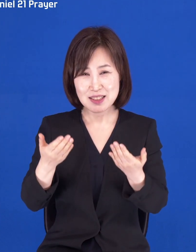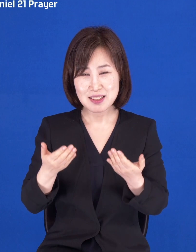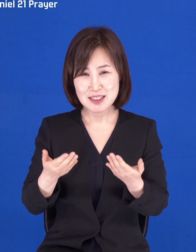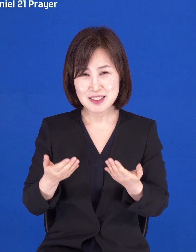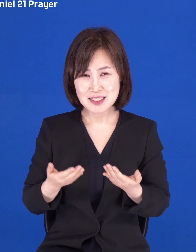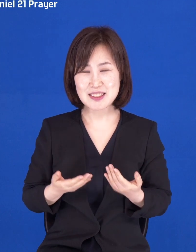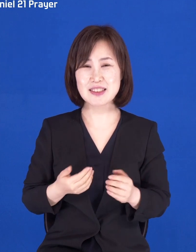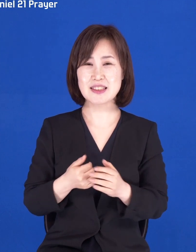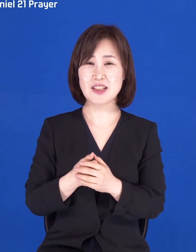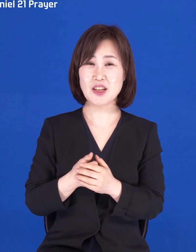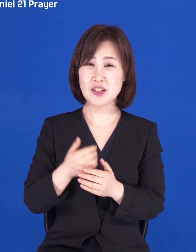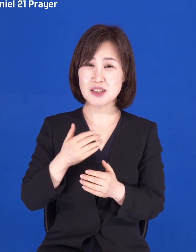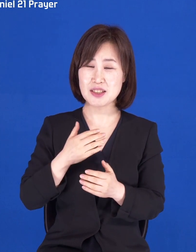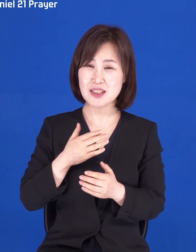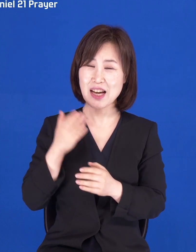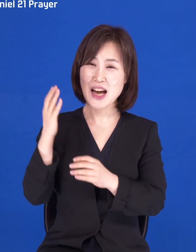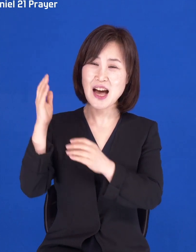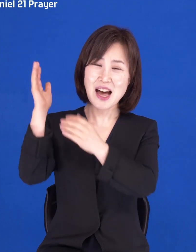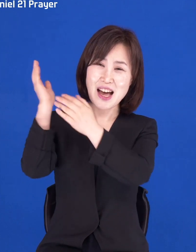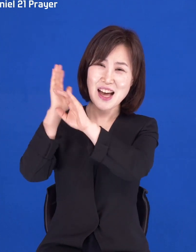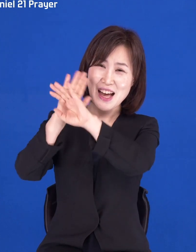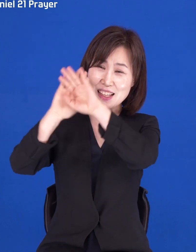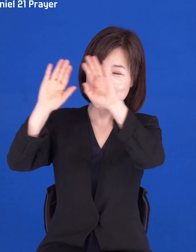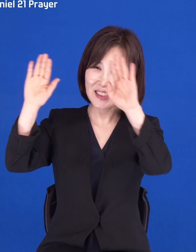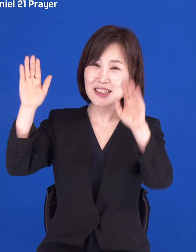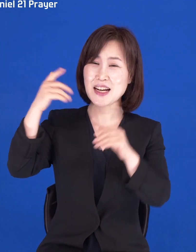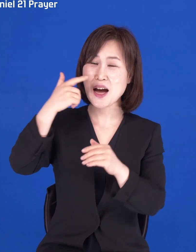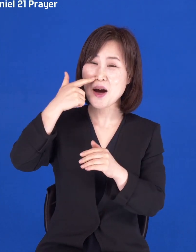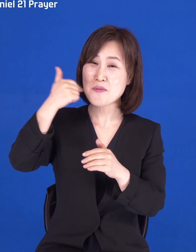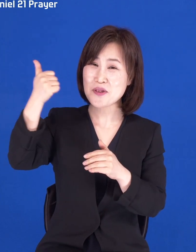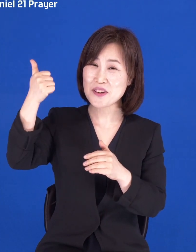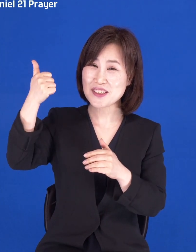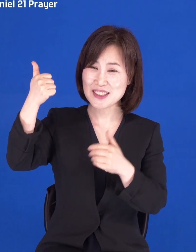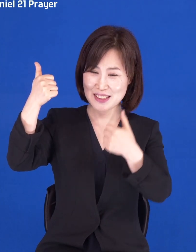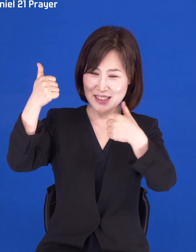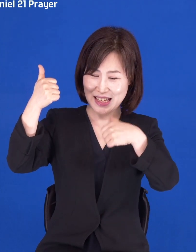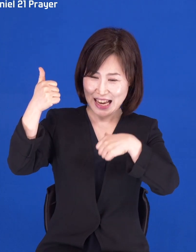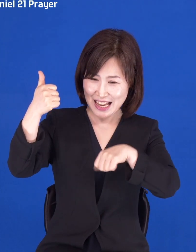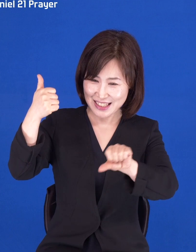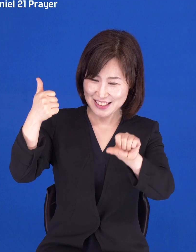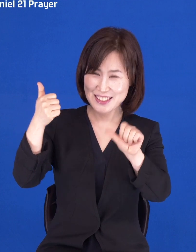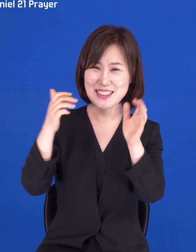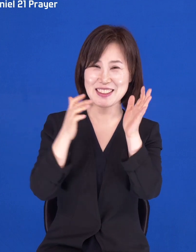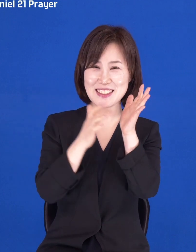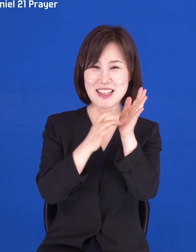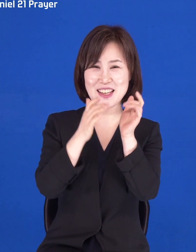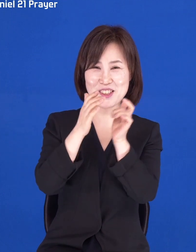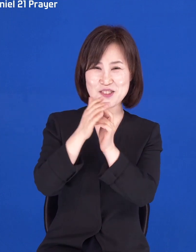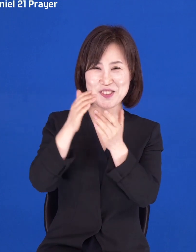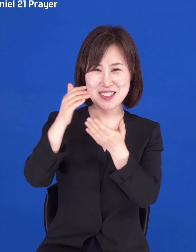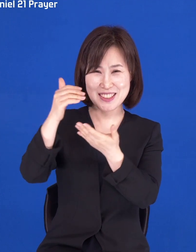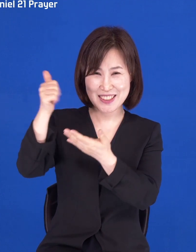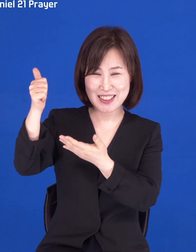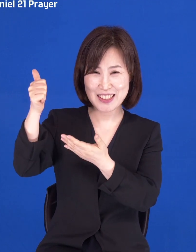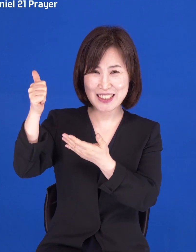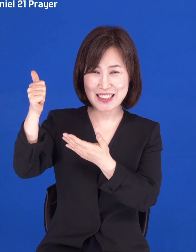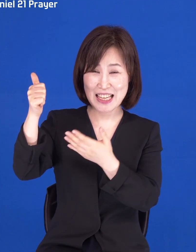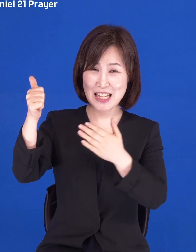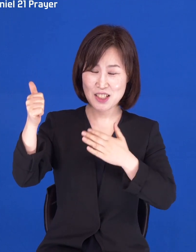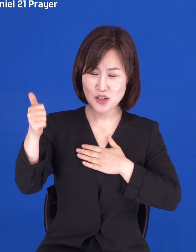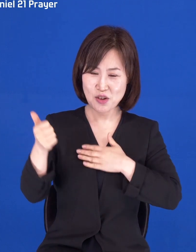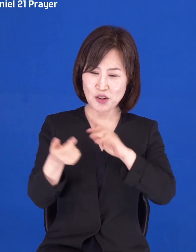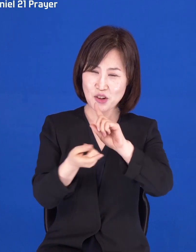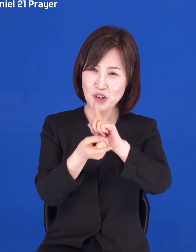사랑하시는 전부 아달 예수씨 저